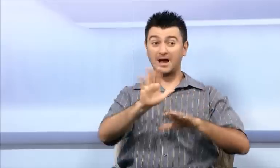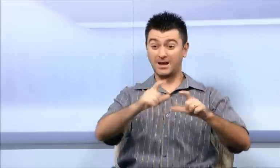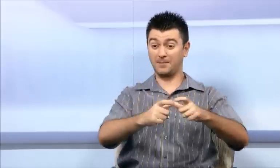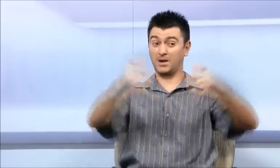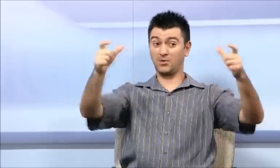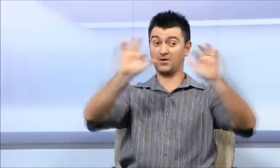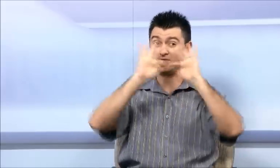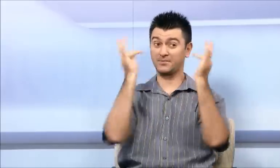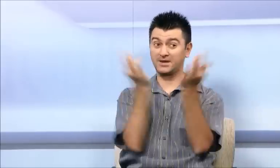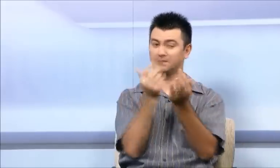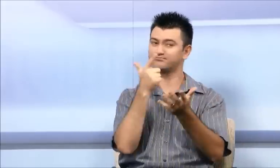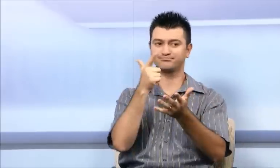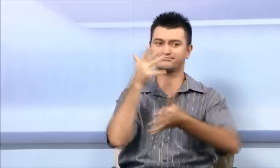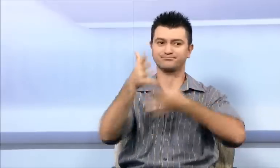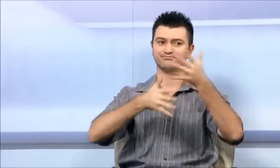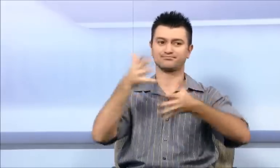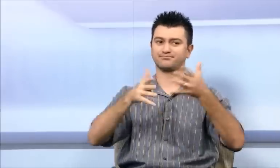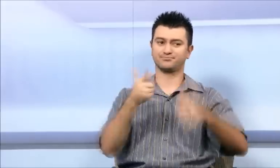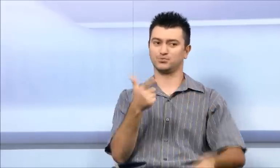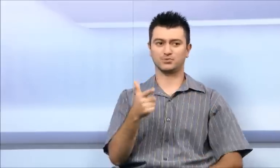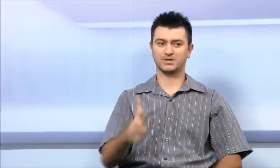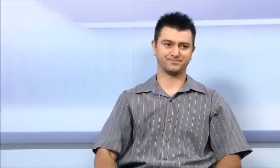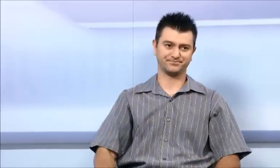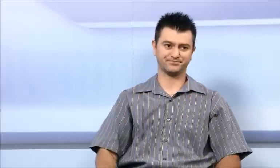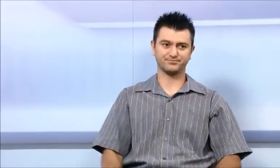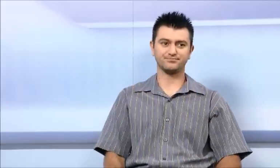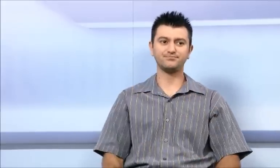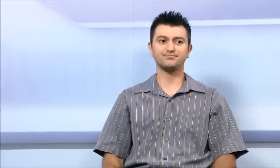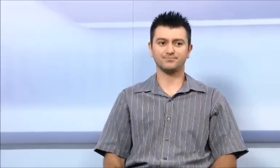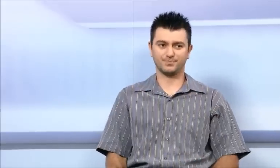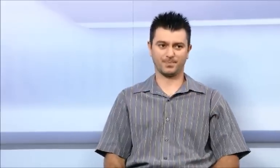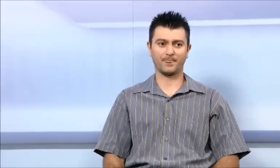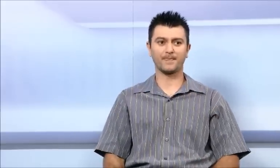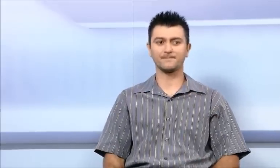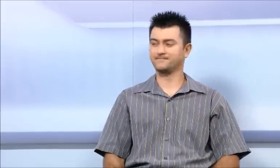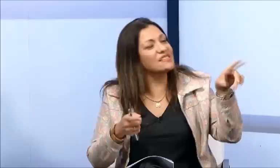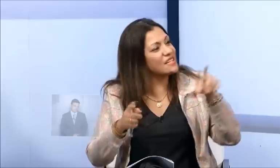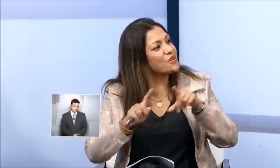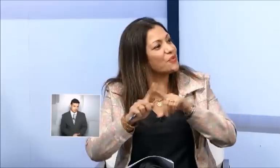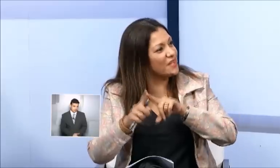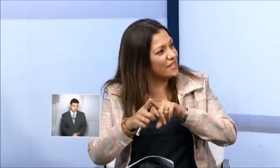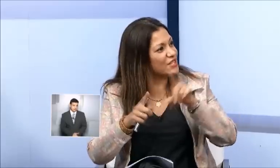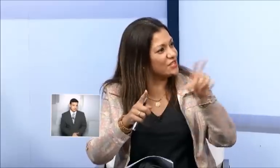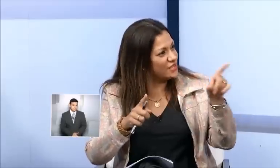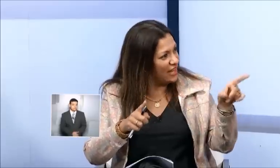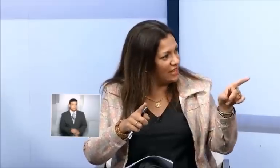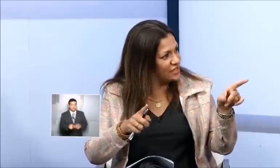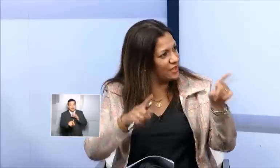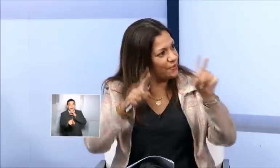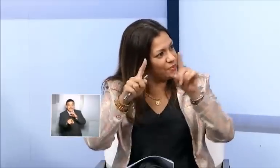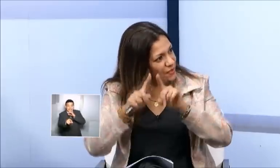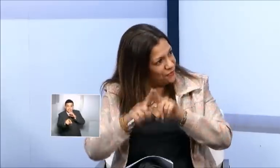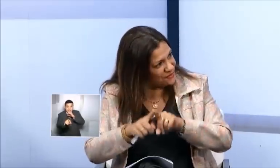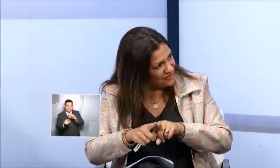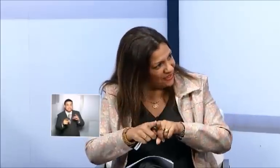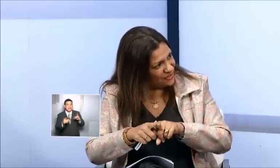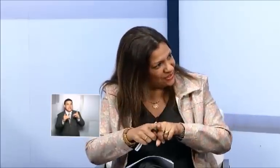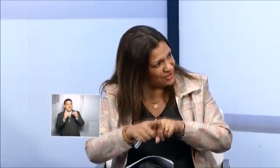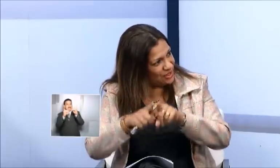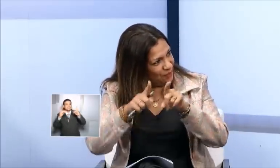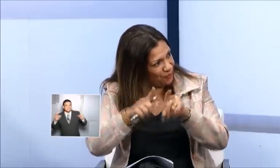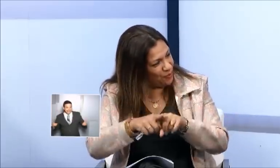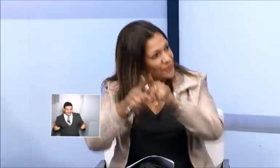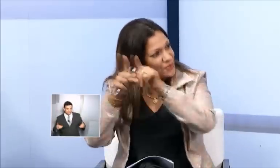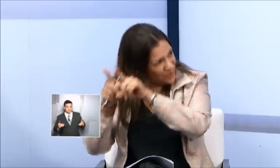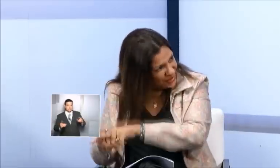muito orgulho para ele e felicidade de poder conseguir comunicar com a mãe e com a família. Cris, é diferente a didática para um